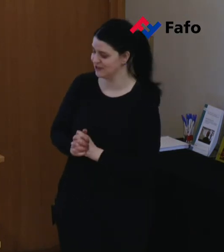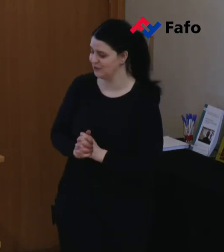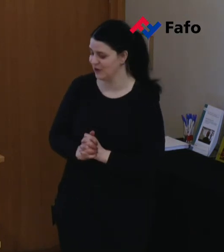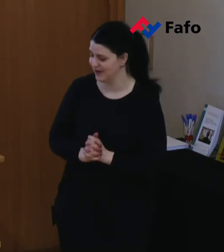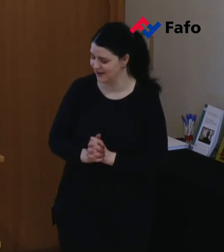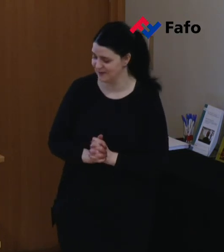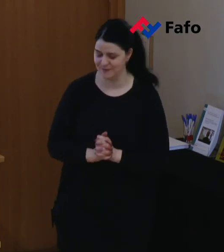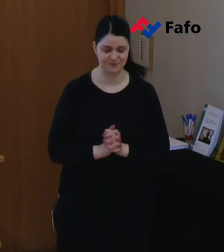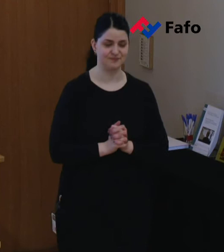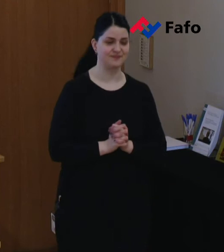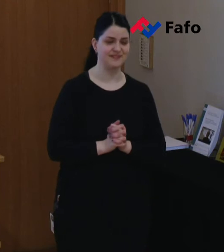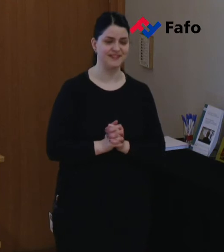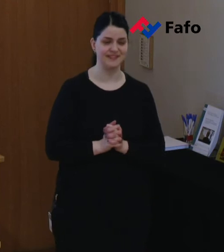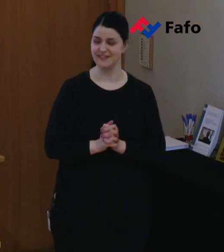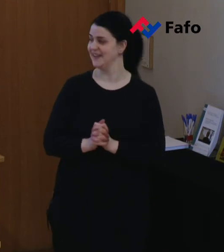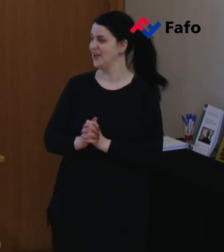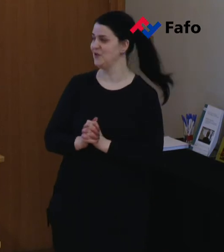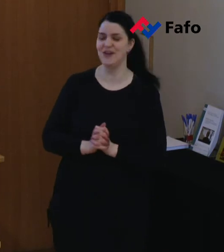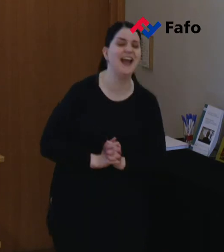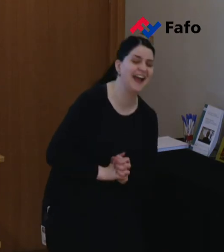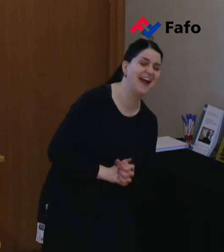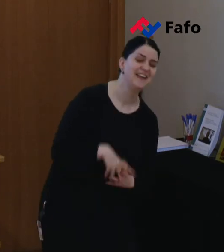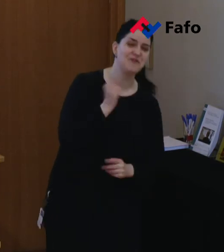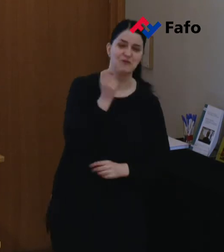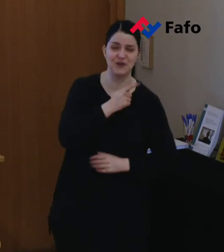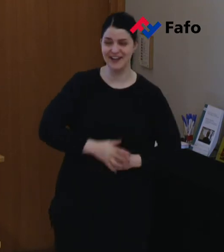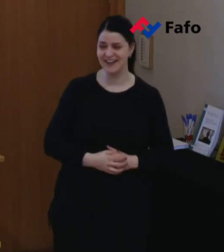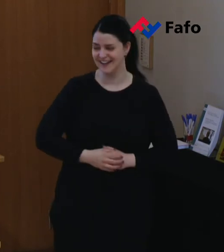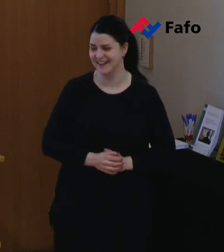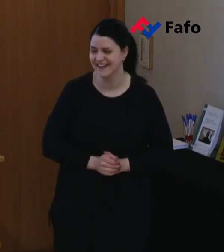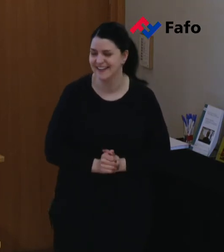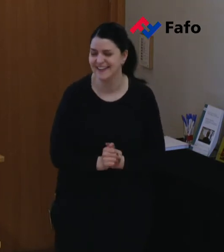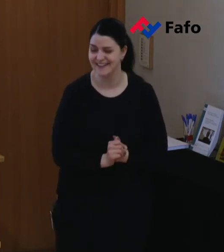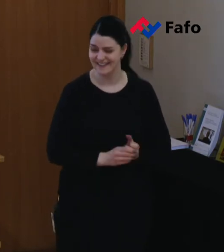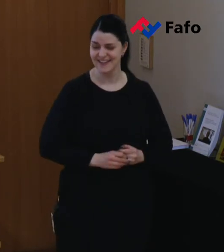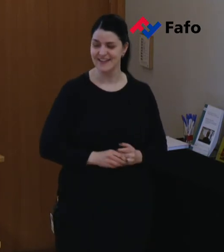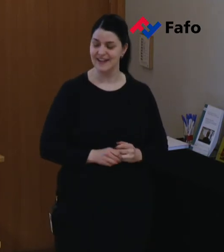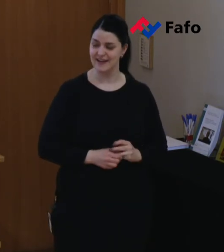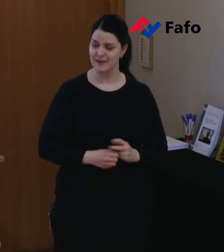opplever. Jeg snakker veldig fort. Ja,